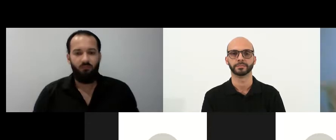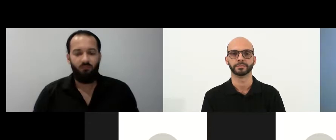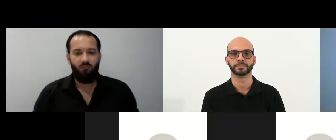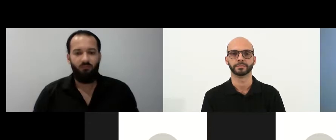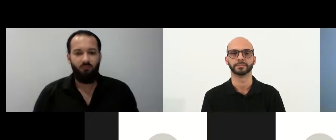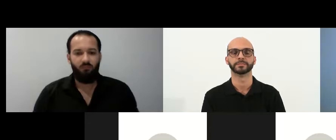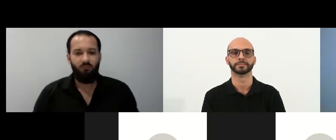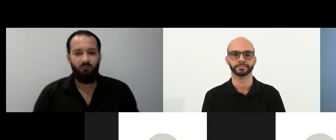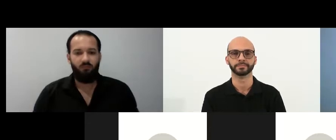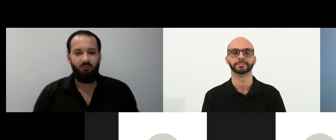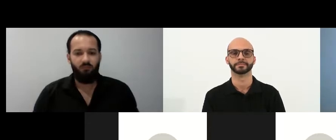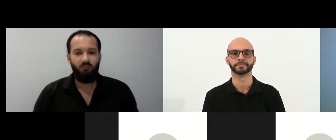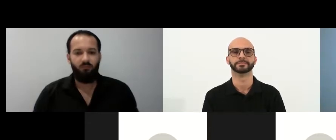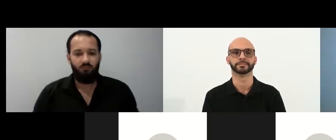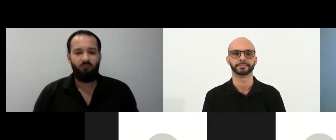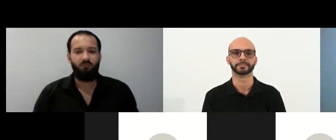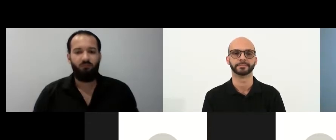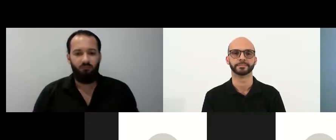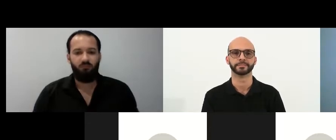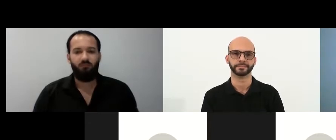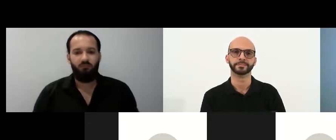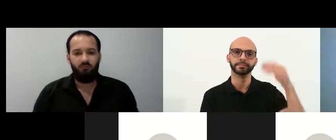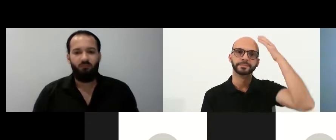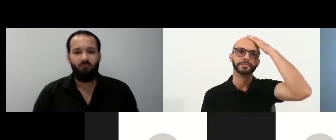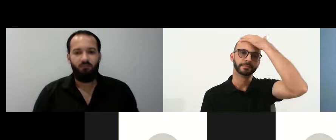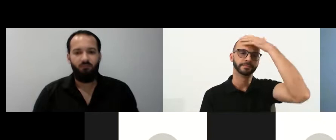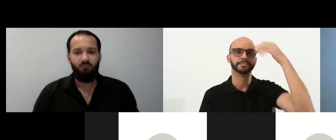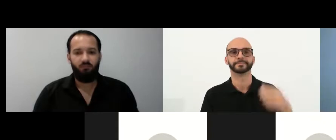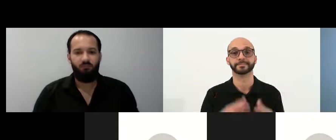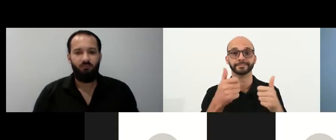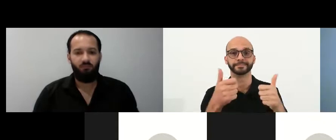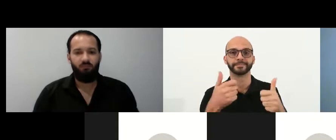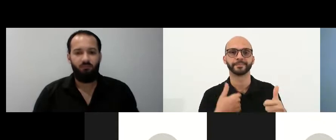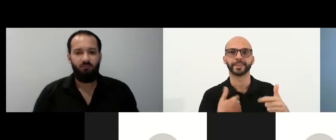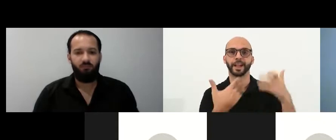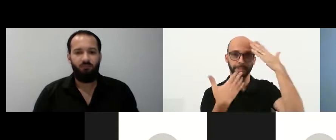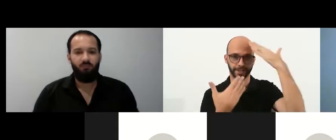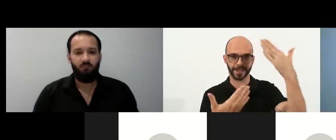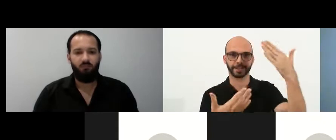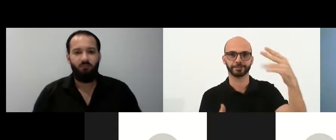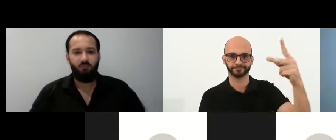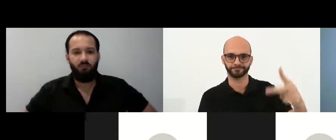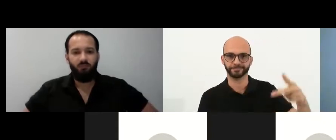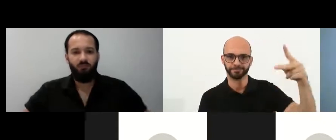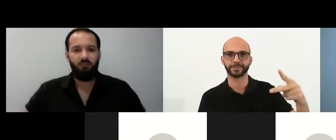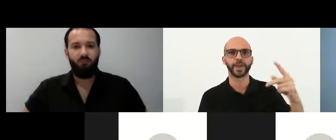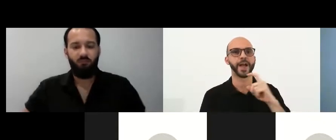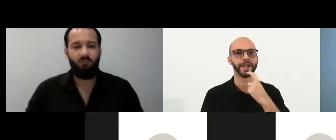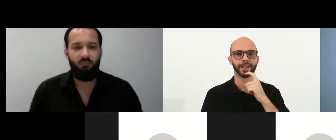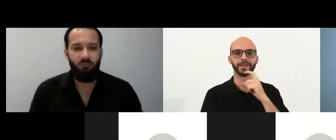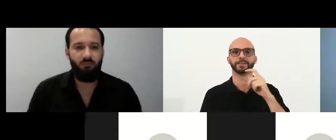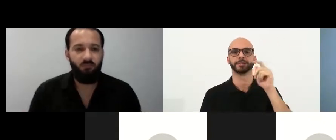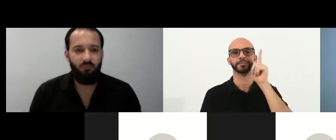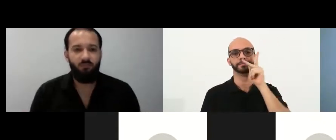eu posso participar e obter essas informações. Então, para mim, isso é importante.